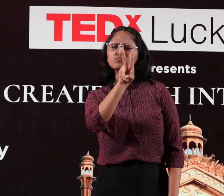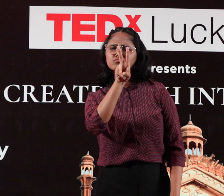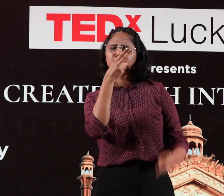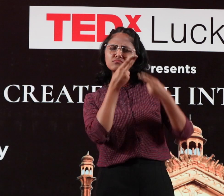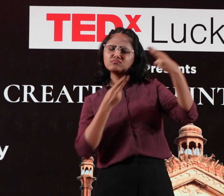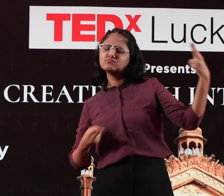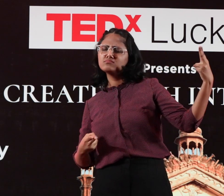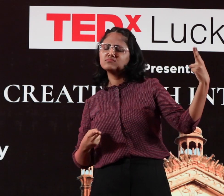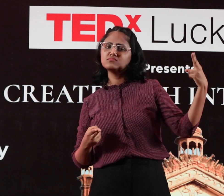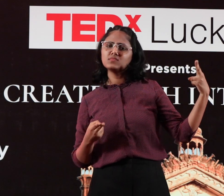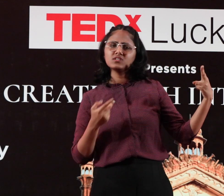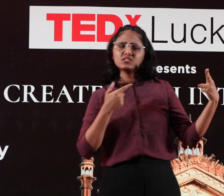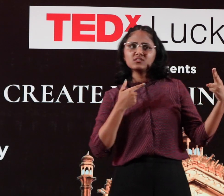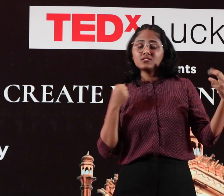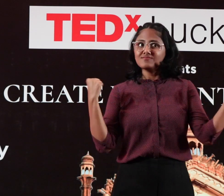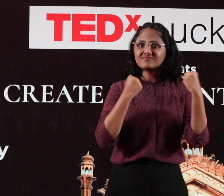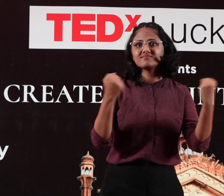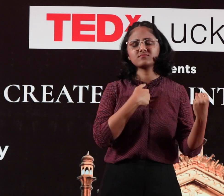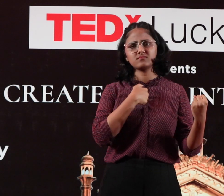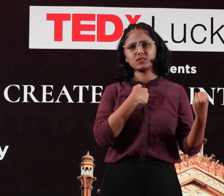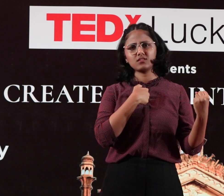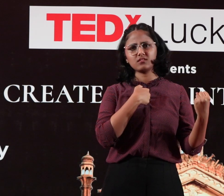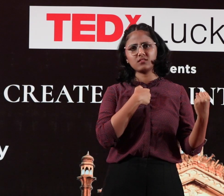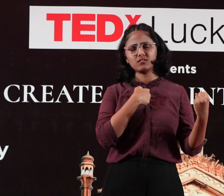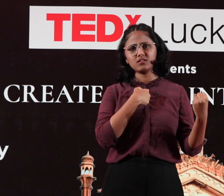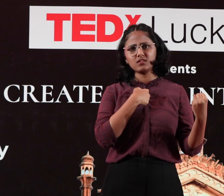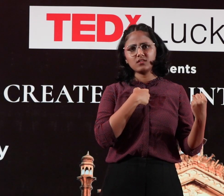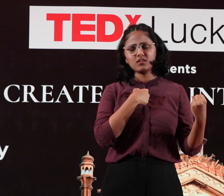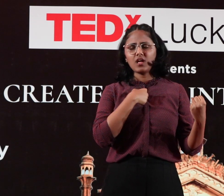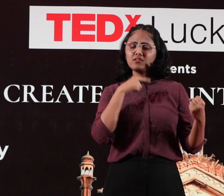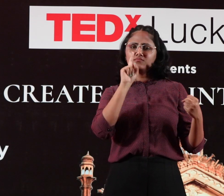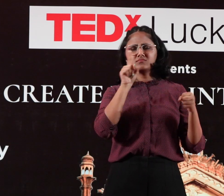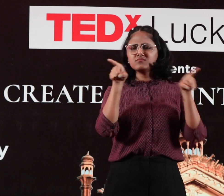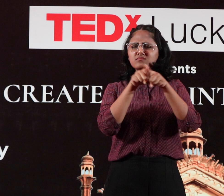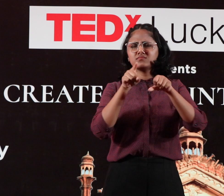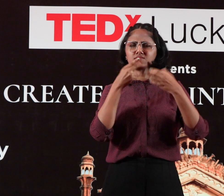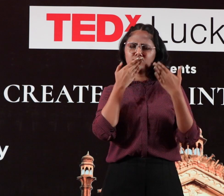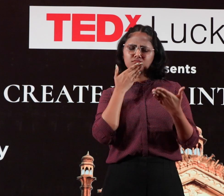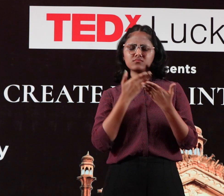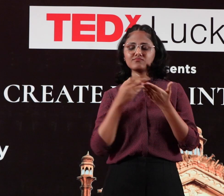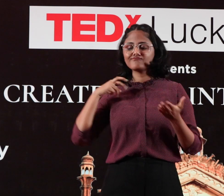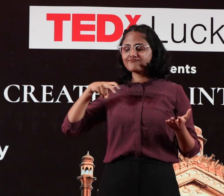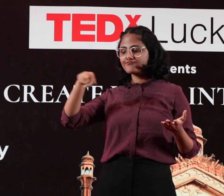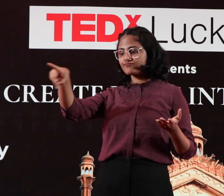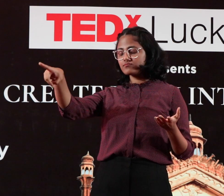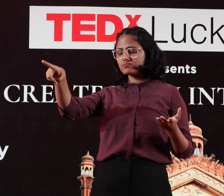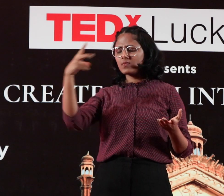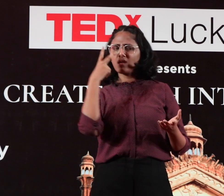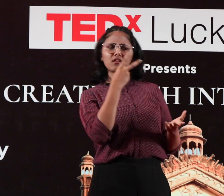मुझे प्रोवोक किया, एनकरेज किया. मैं उसी स्कूल से गुजर रहा था तो अचानक से चौथी क्लास पर नजर पड़ी. वो चौथी